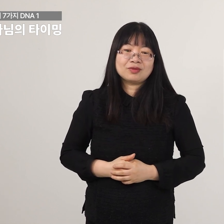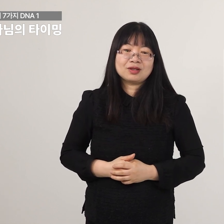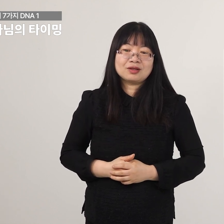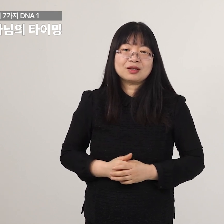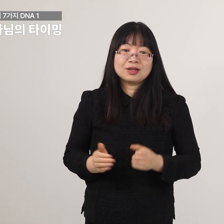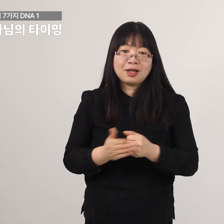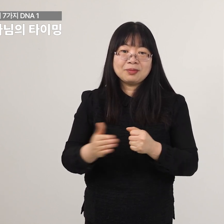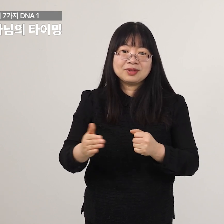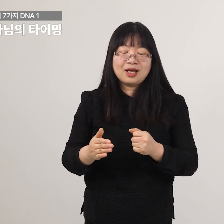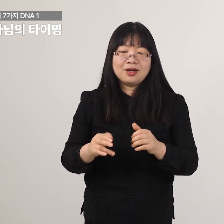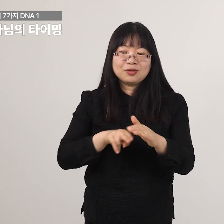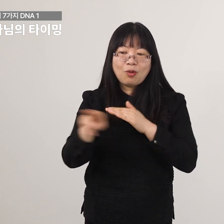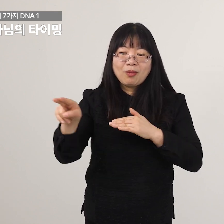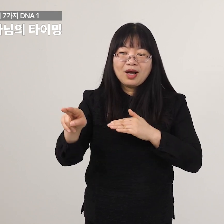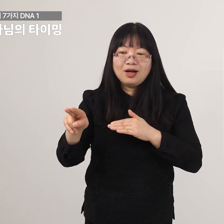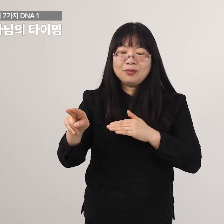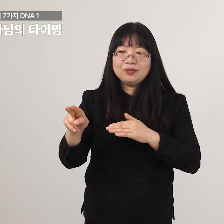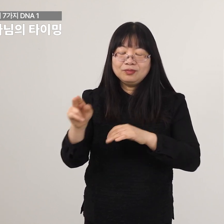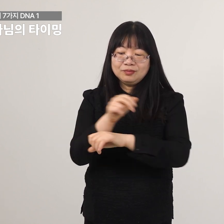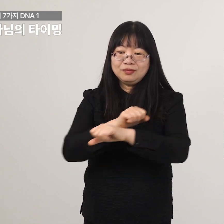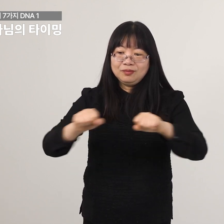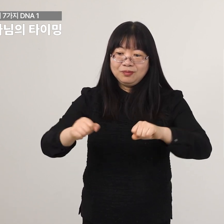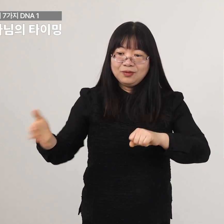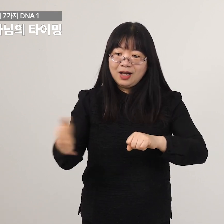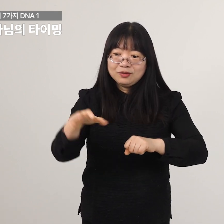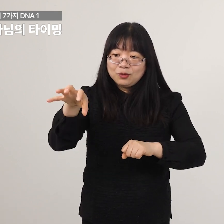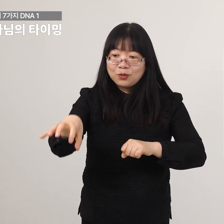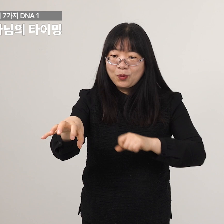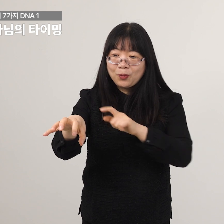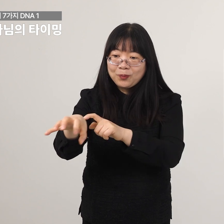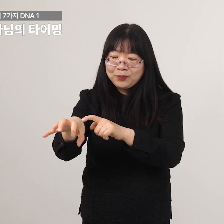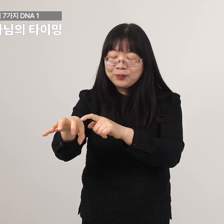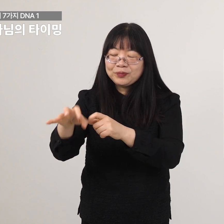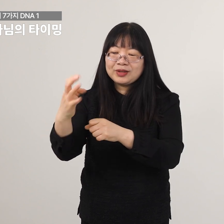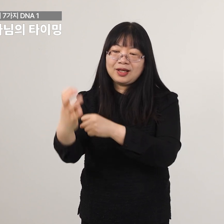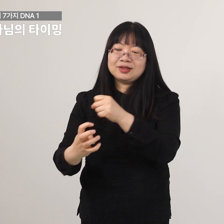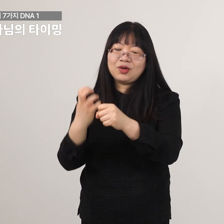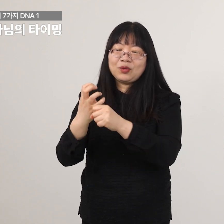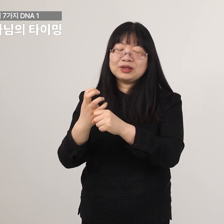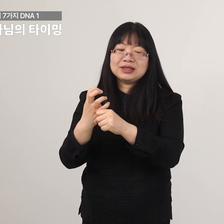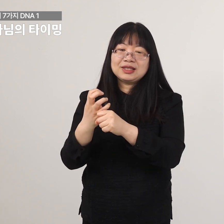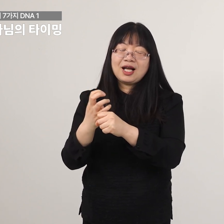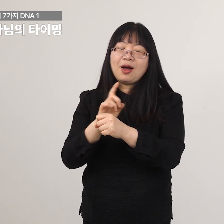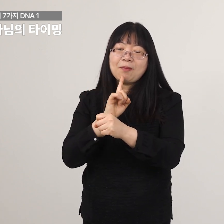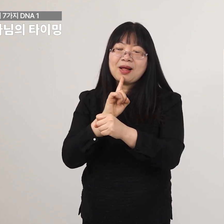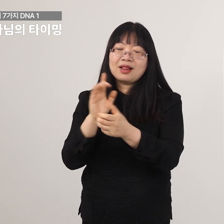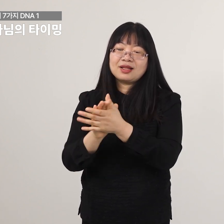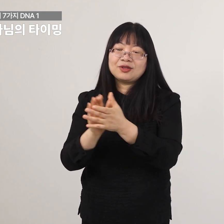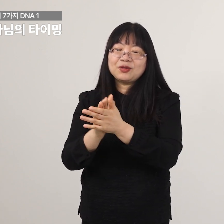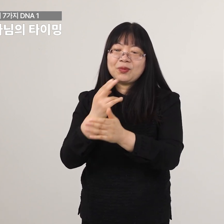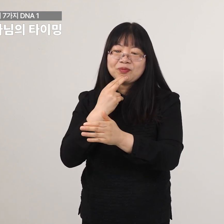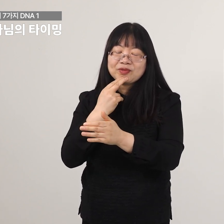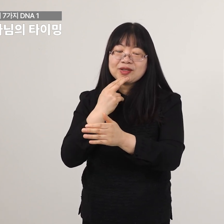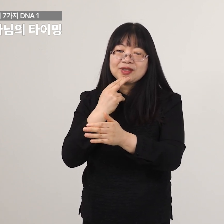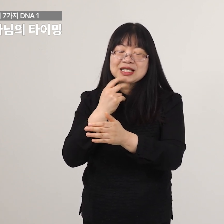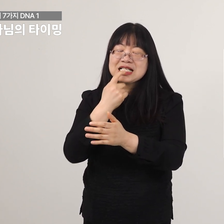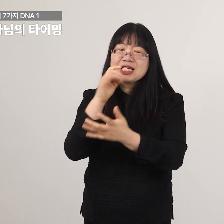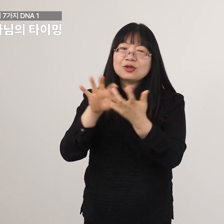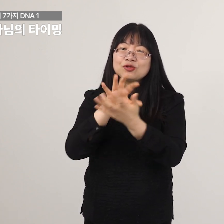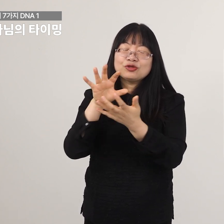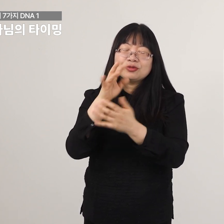쫓겨 광야로 들어가 40년을 말벗 하나 없이 허허러이 흘러다니는